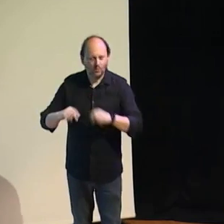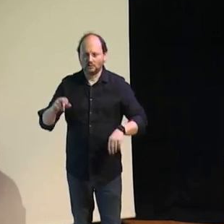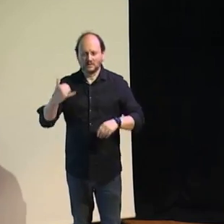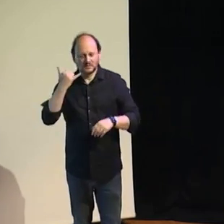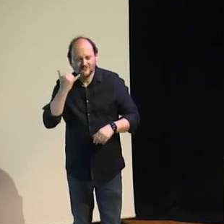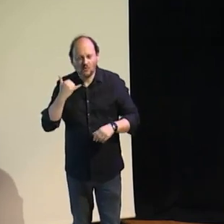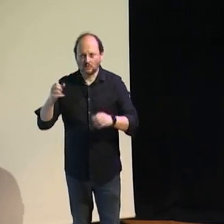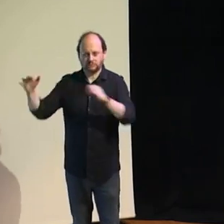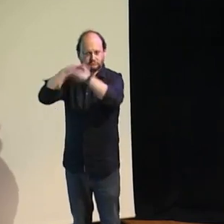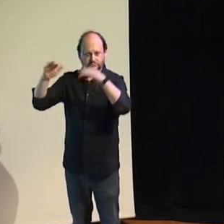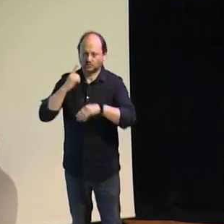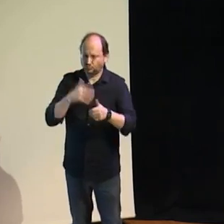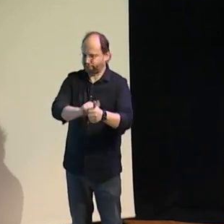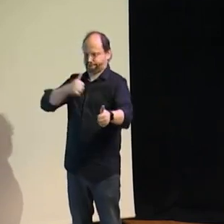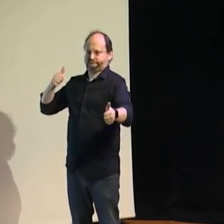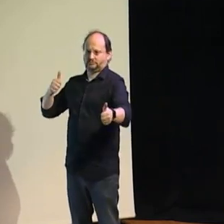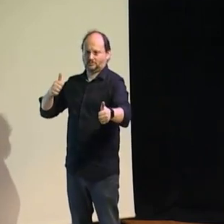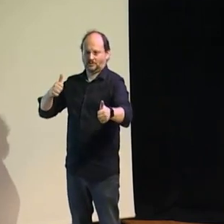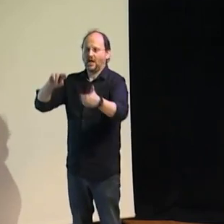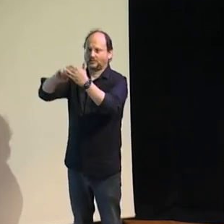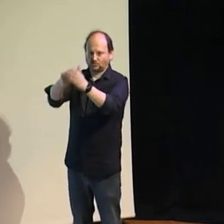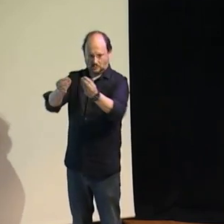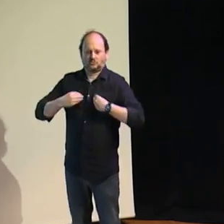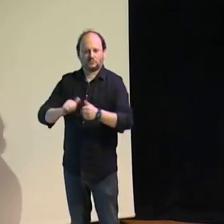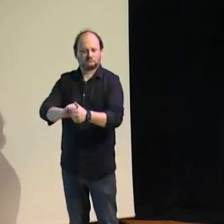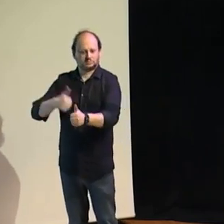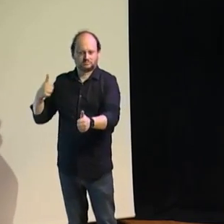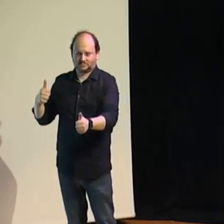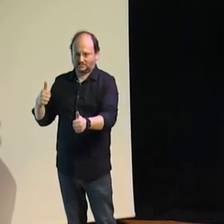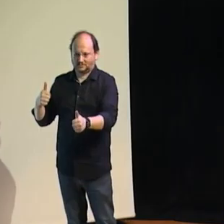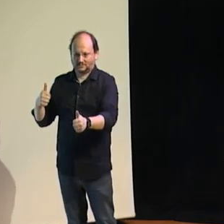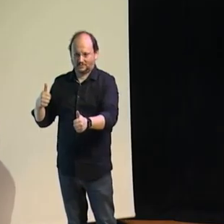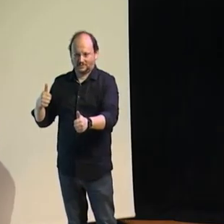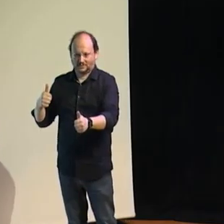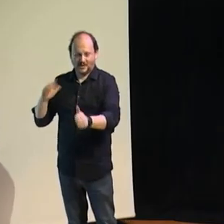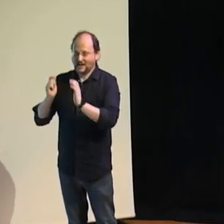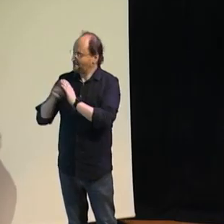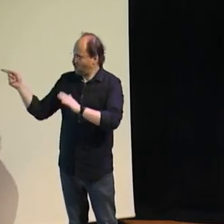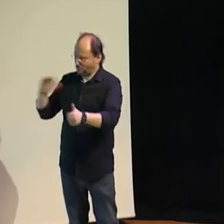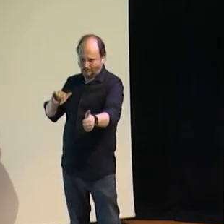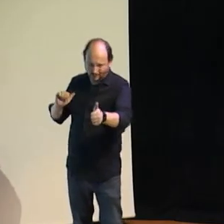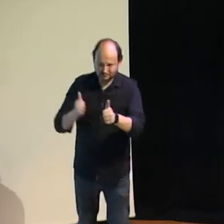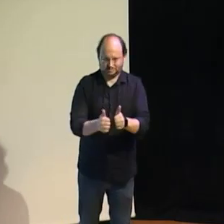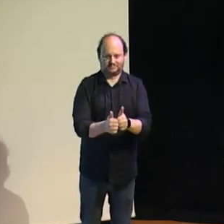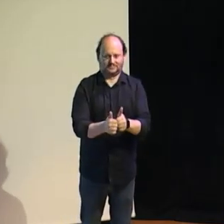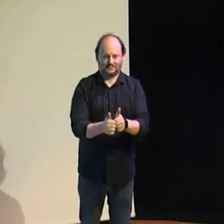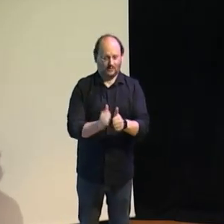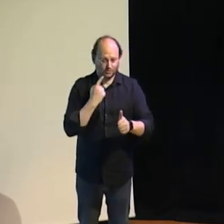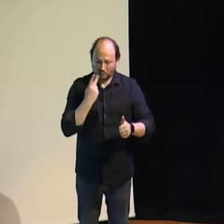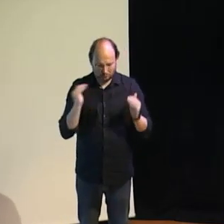Et maintenant, avec les radios, les téléphones, les sources sont de plus en plus en recul de l'information, puisque en fait, l'information va beaucoup plus